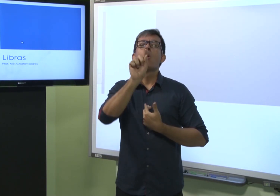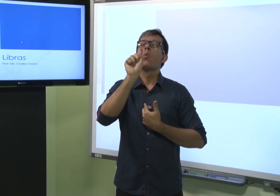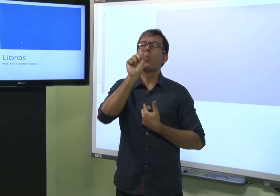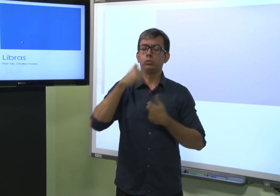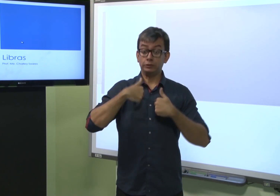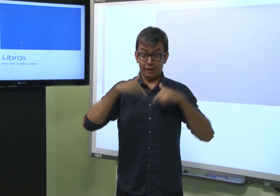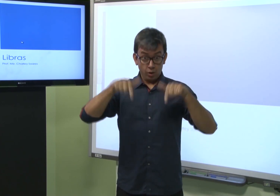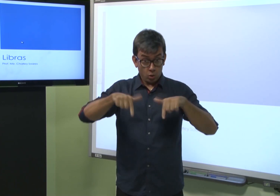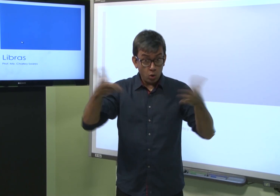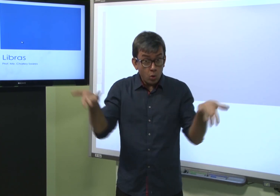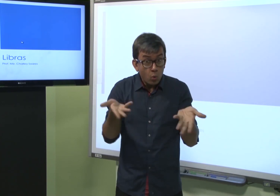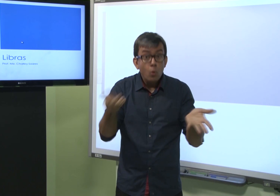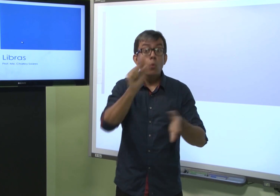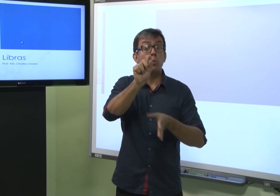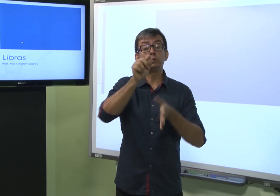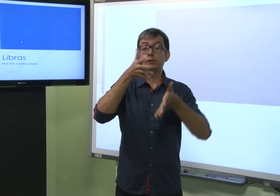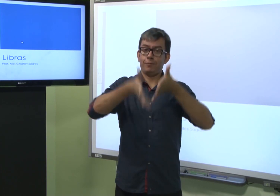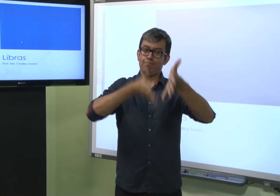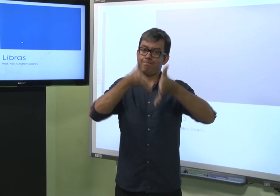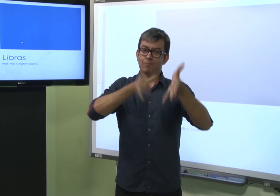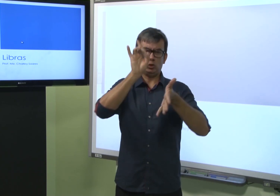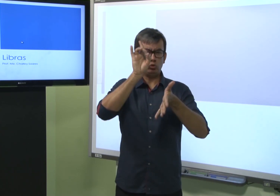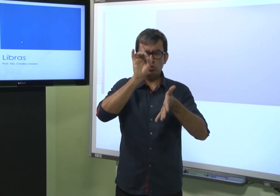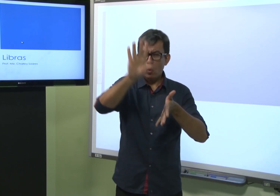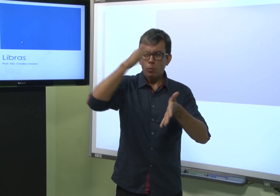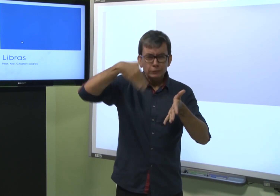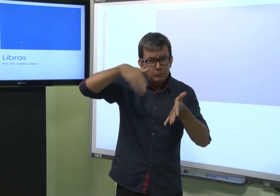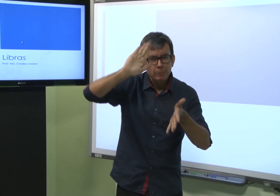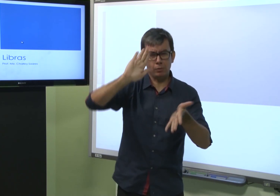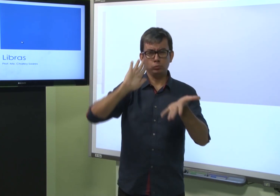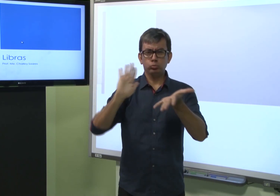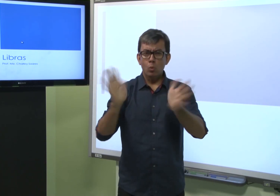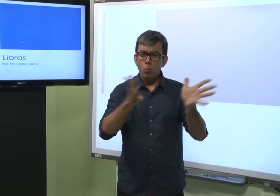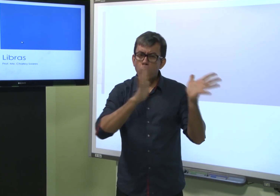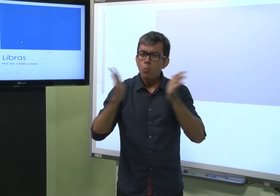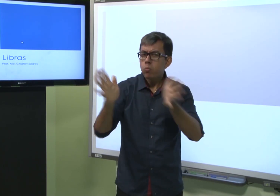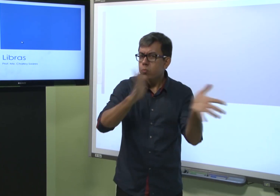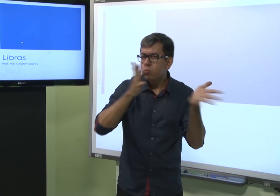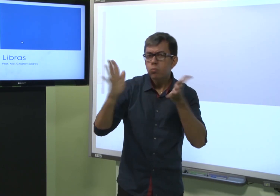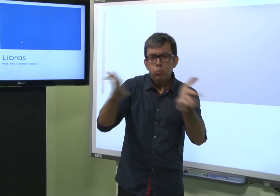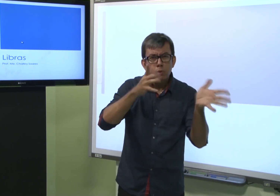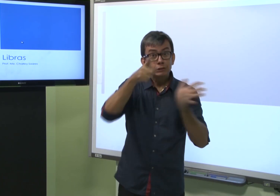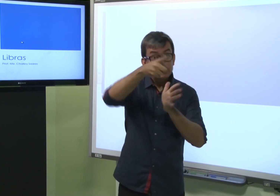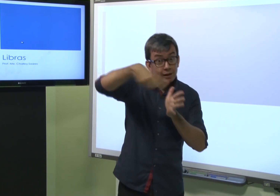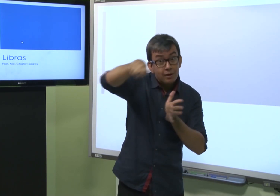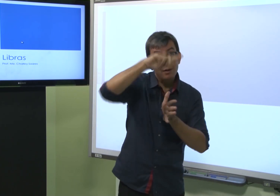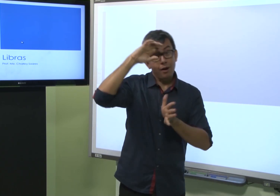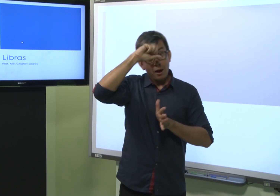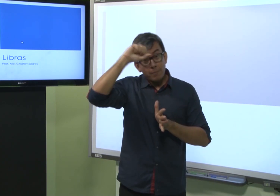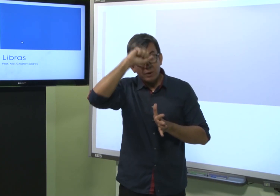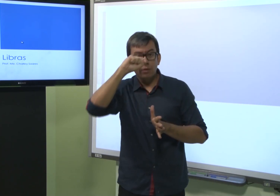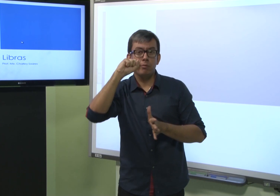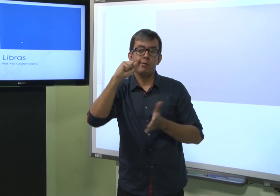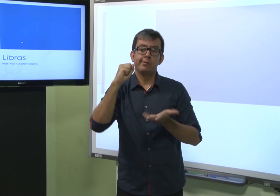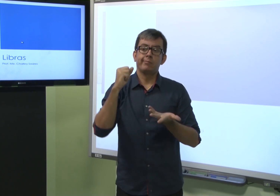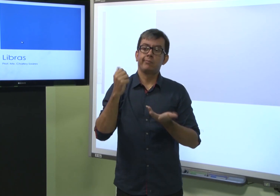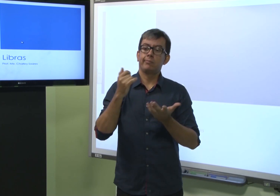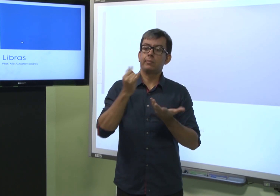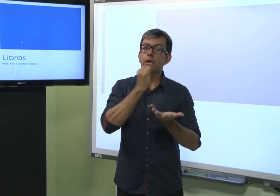língua de sinais. Hoje eu estou aqui para dar aula somente em língua de sinais, para vocês